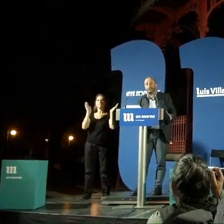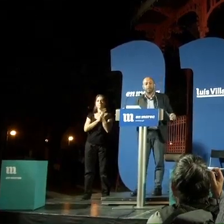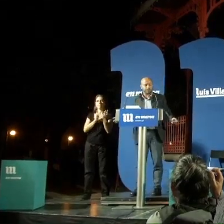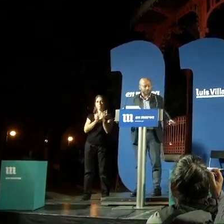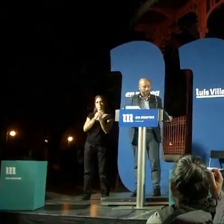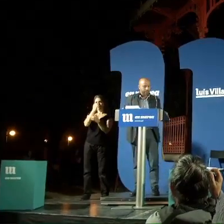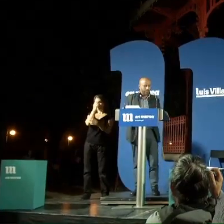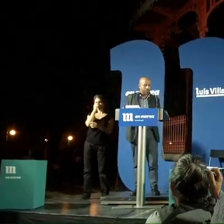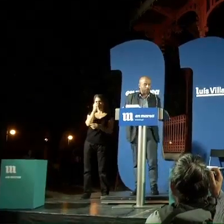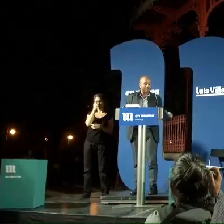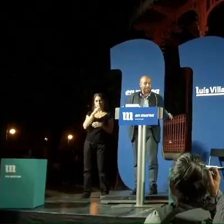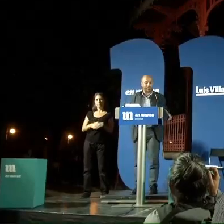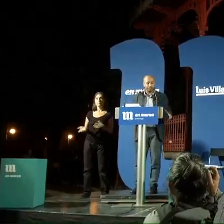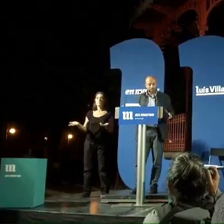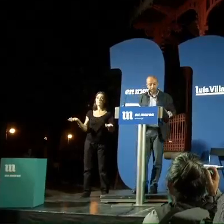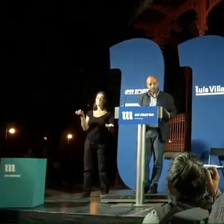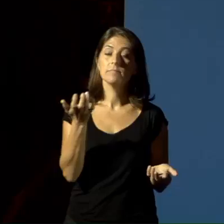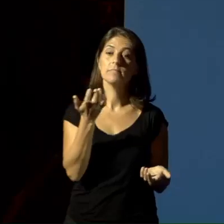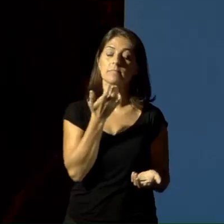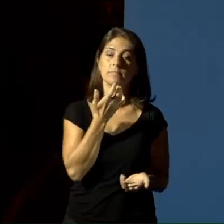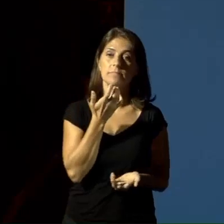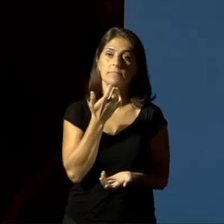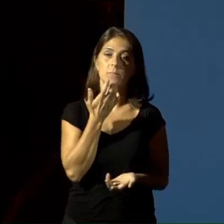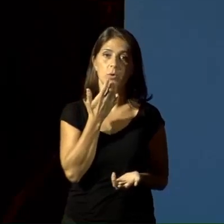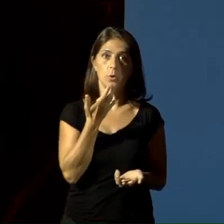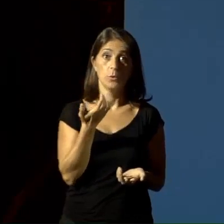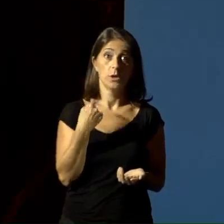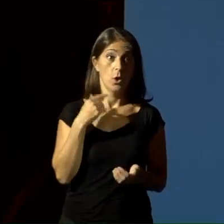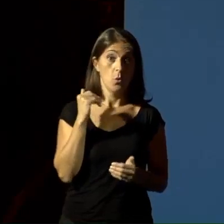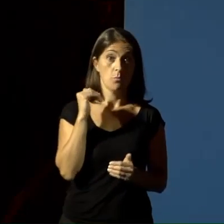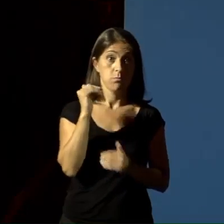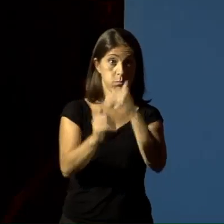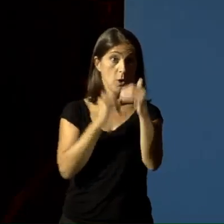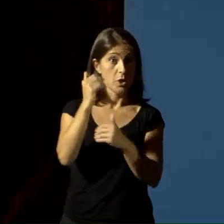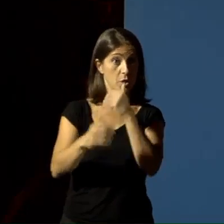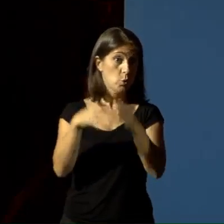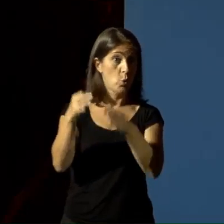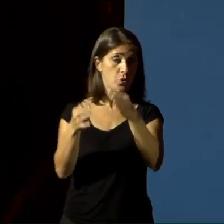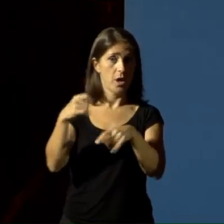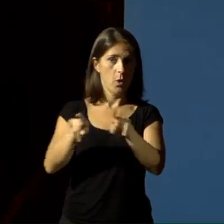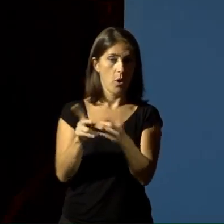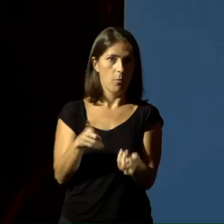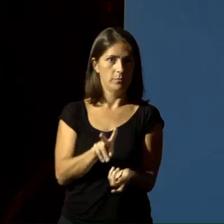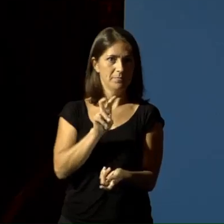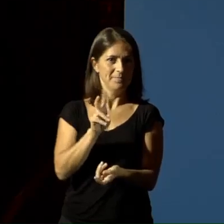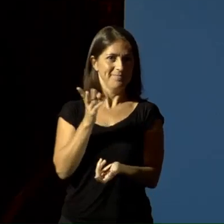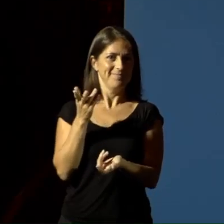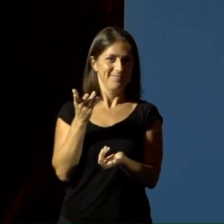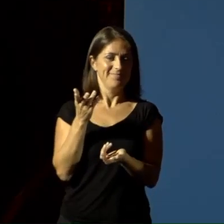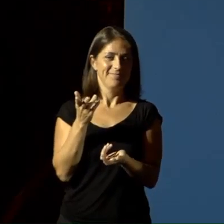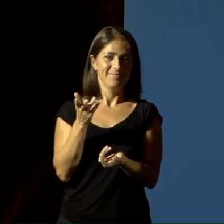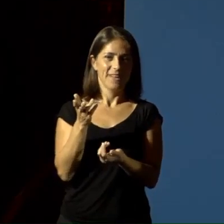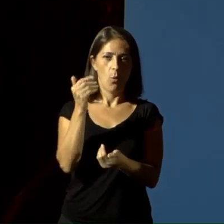Quixen ver, someter ese proceso judicial como proceso premonitorio,